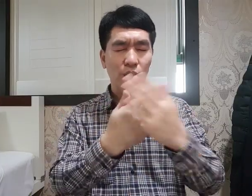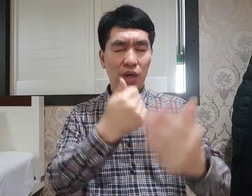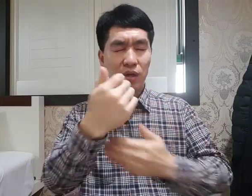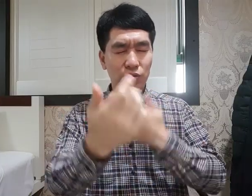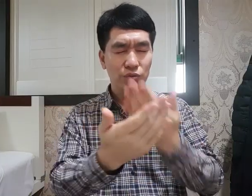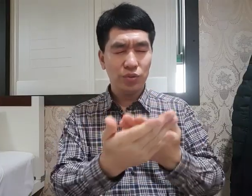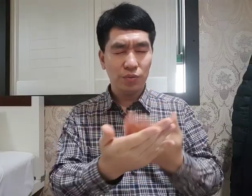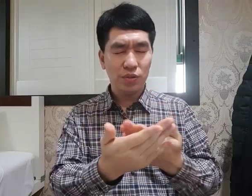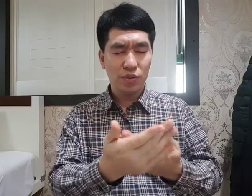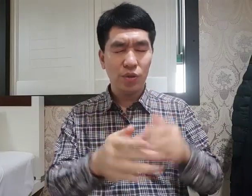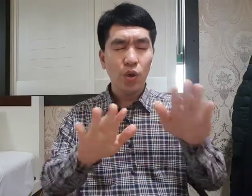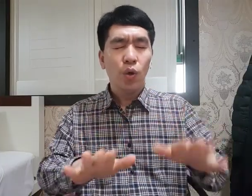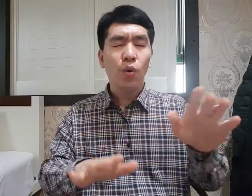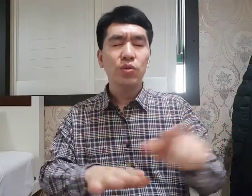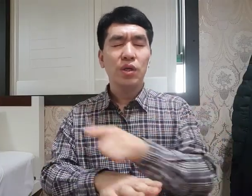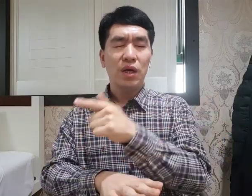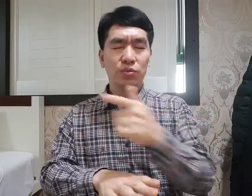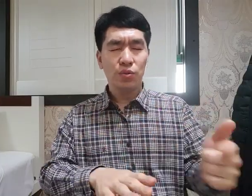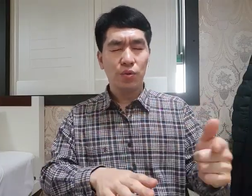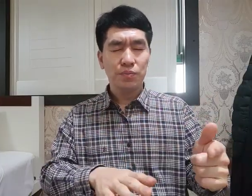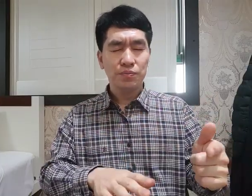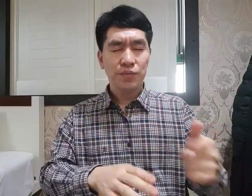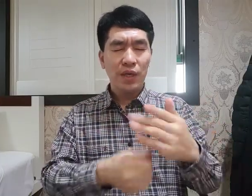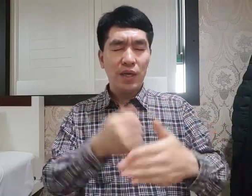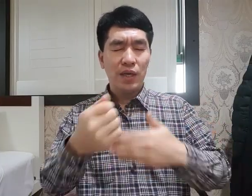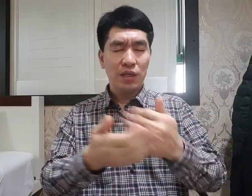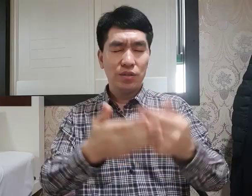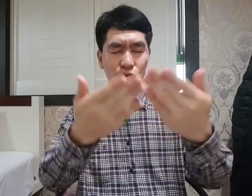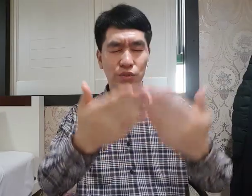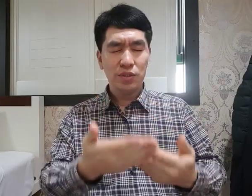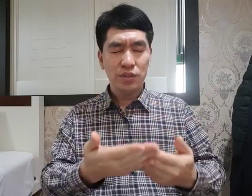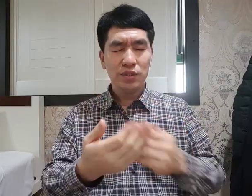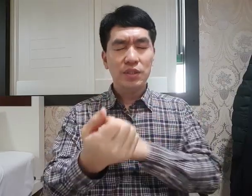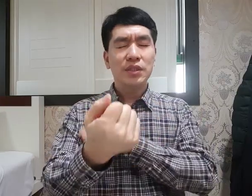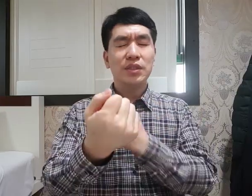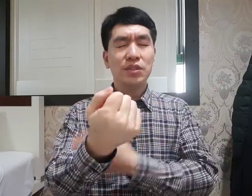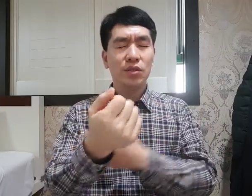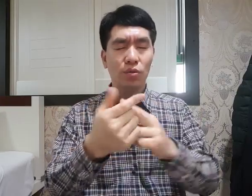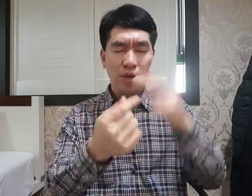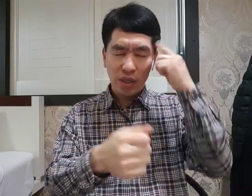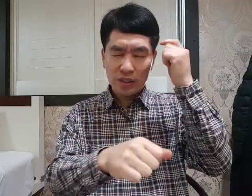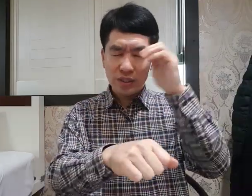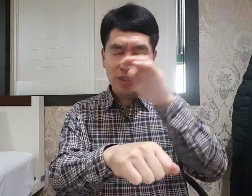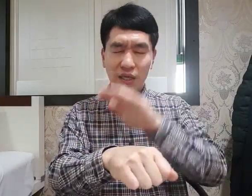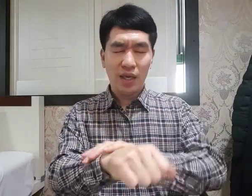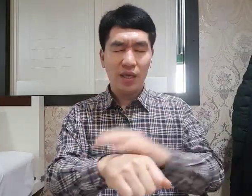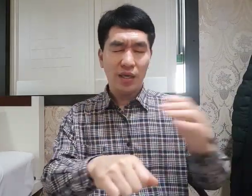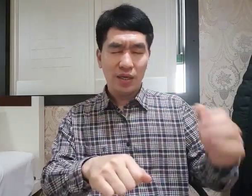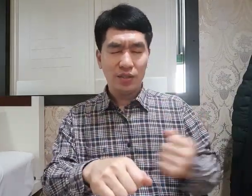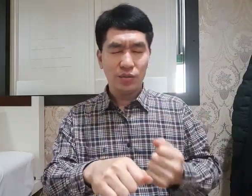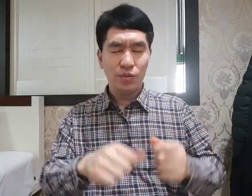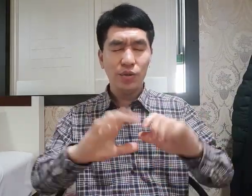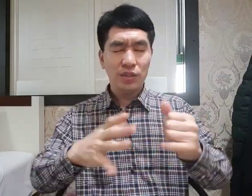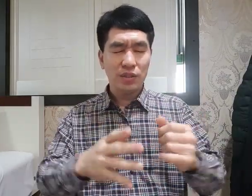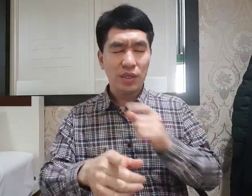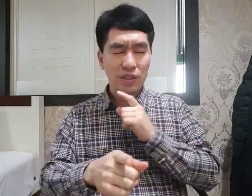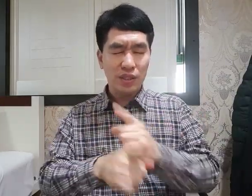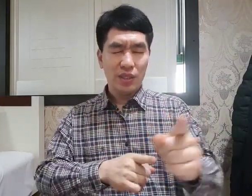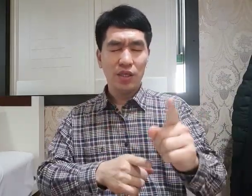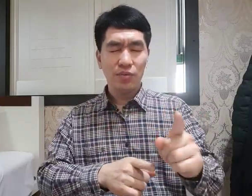도와 주시옵소서. 오늘 하루도 하나님께서 주시는 능력과 지혜 가지고 세상을